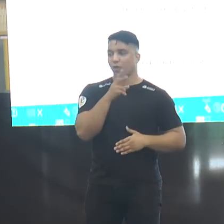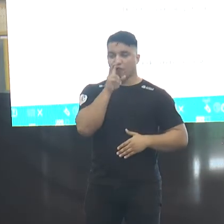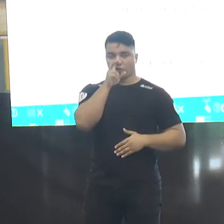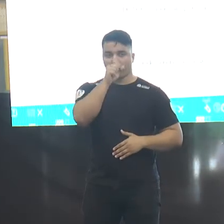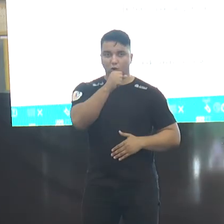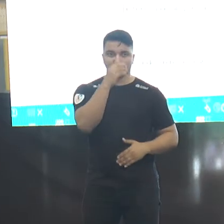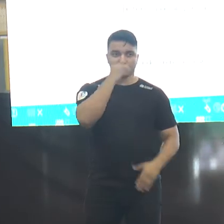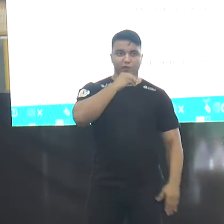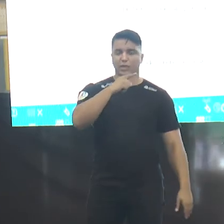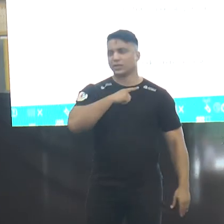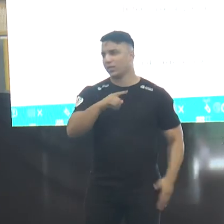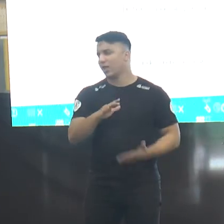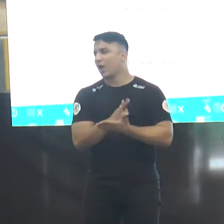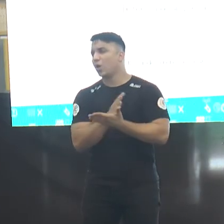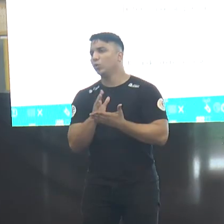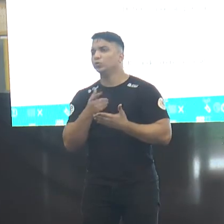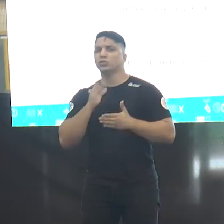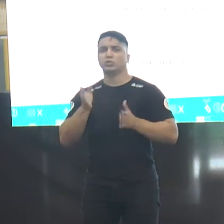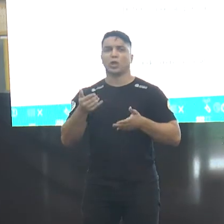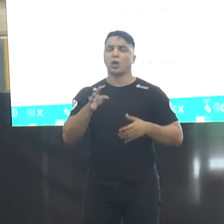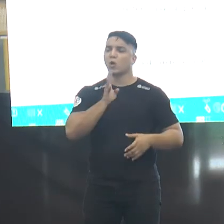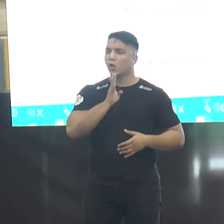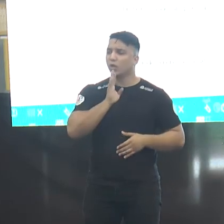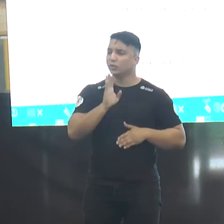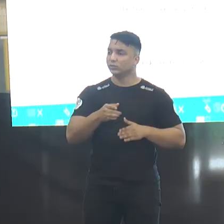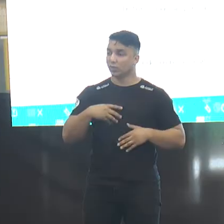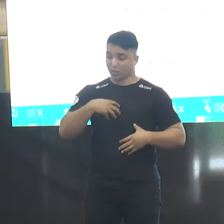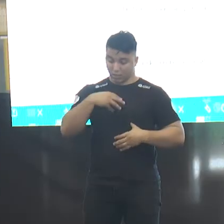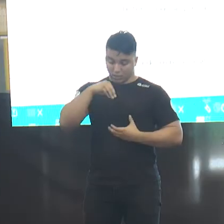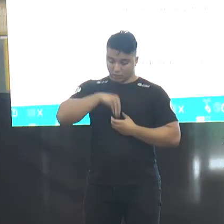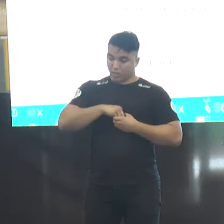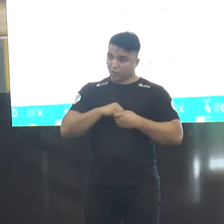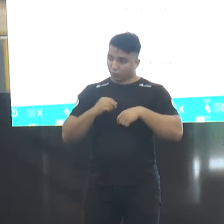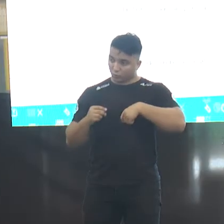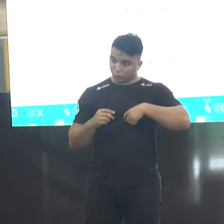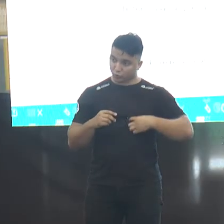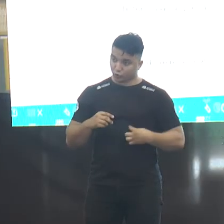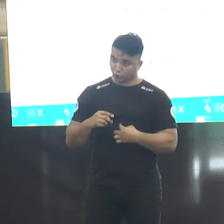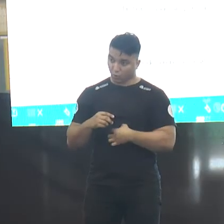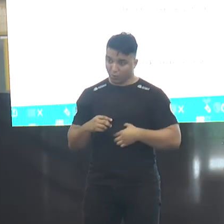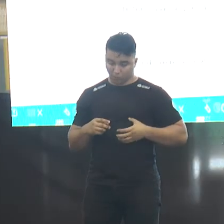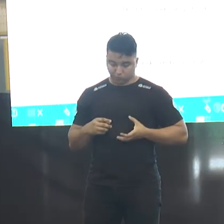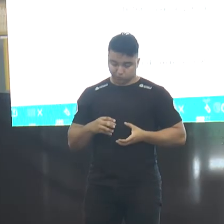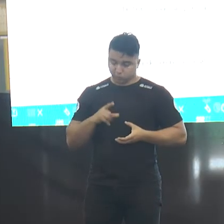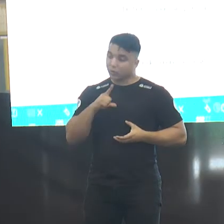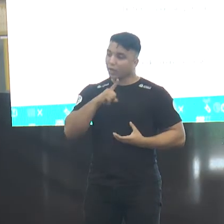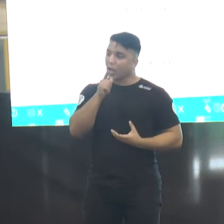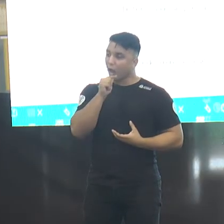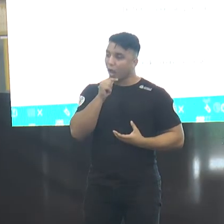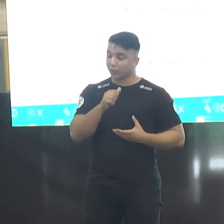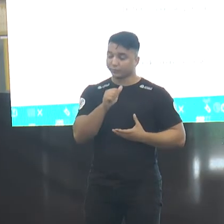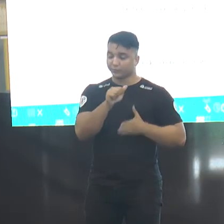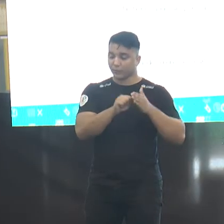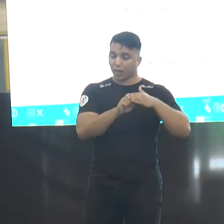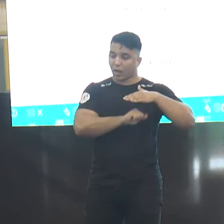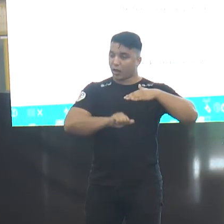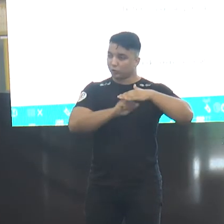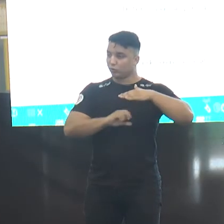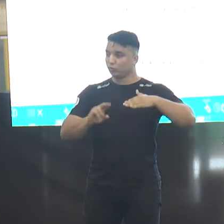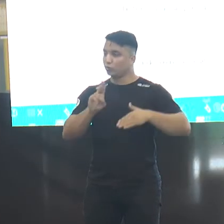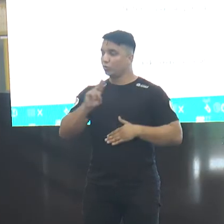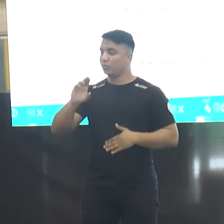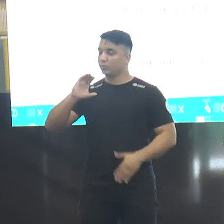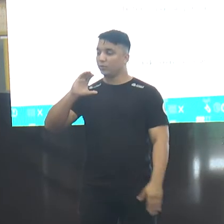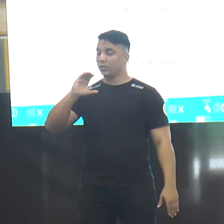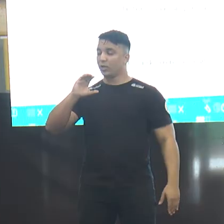mundo deve ter em algum momento ouvido falar que no nosso estômago tem um ácido, que é o ácido clorídrico,